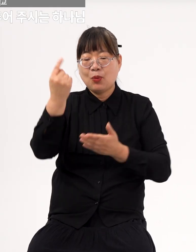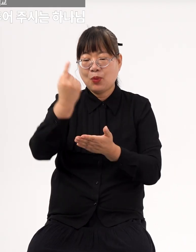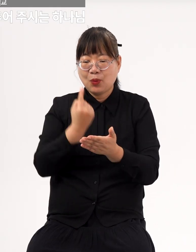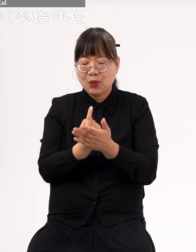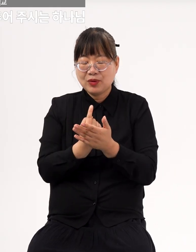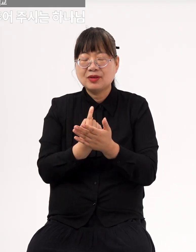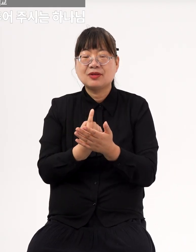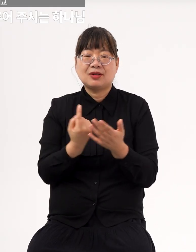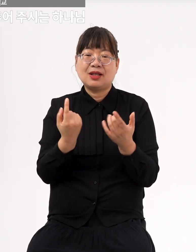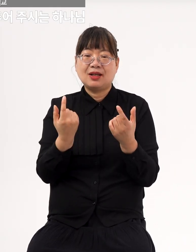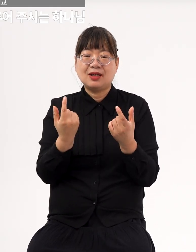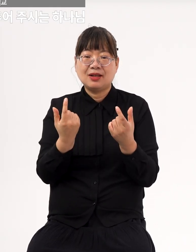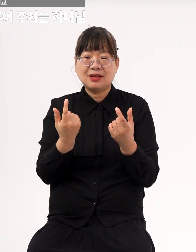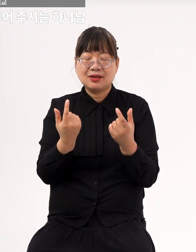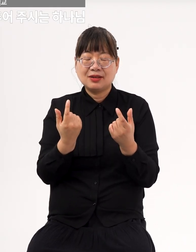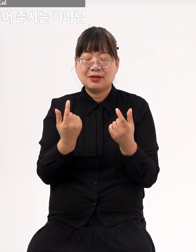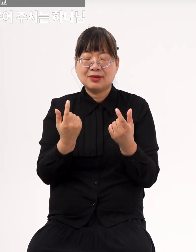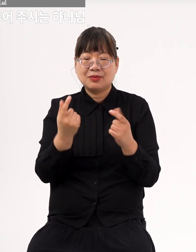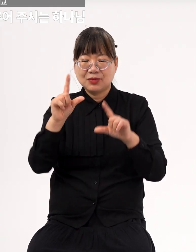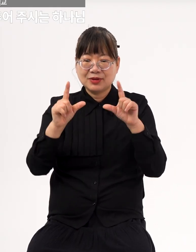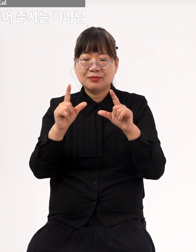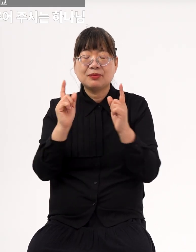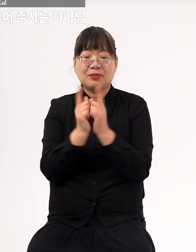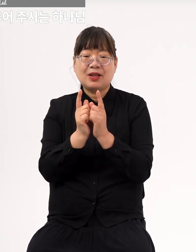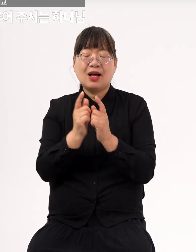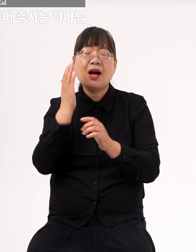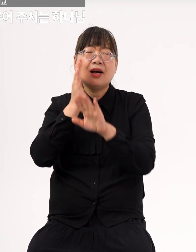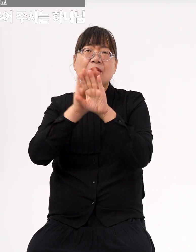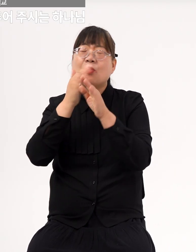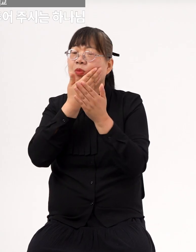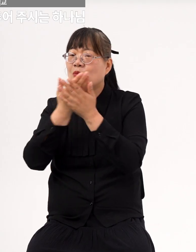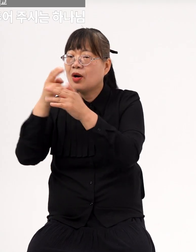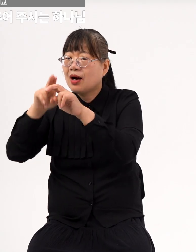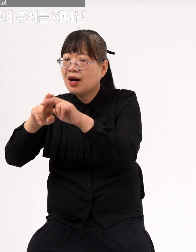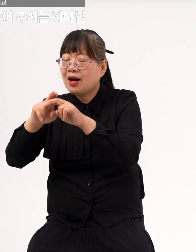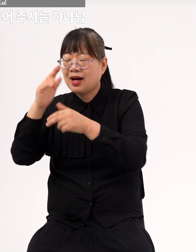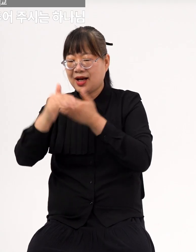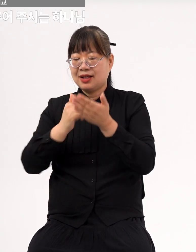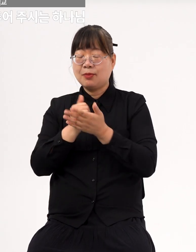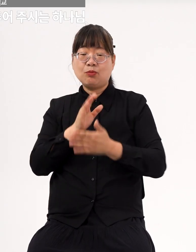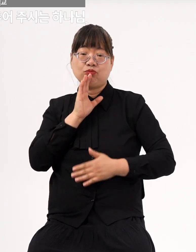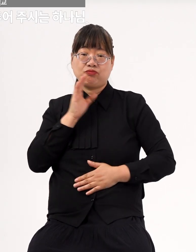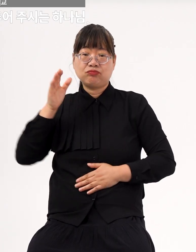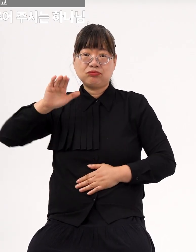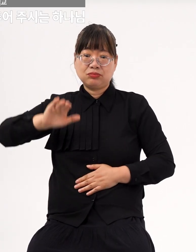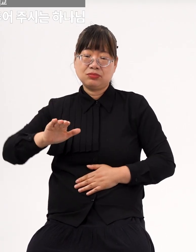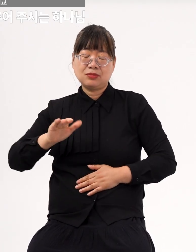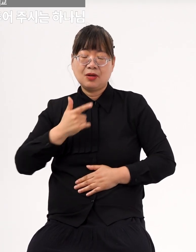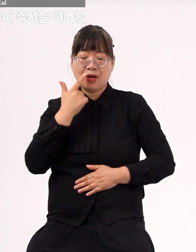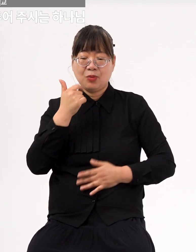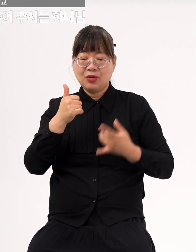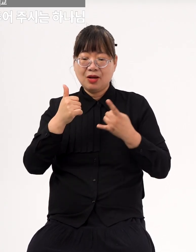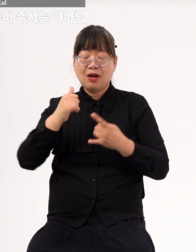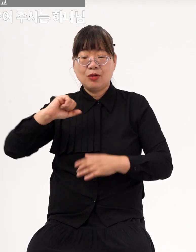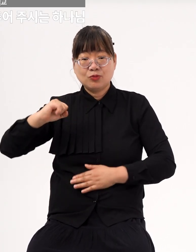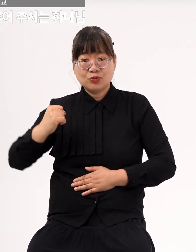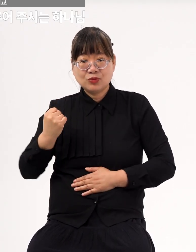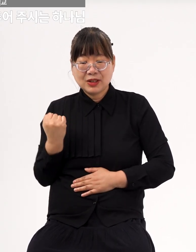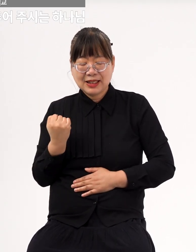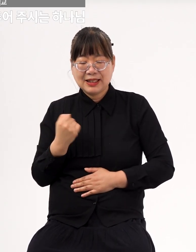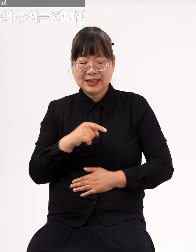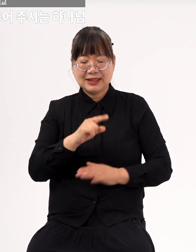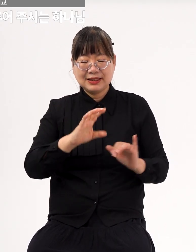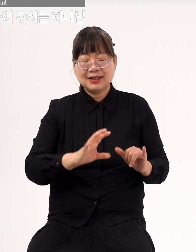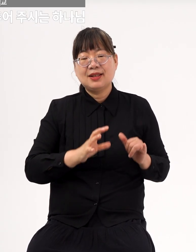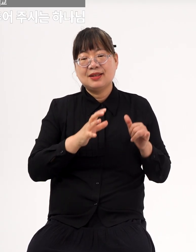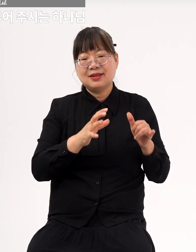만납니다. 하늘 보좌 앉으신 하나님이신데 아버지께 순종하여 이